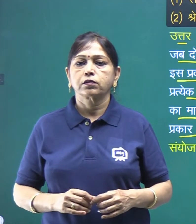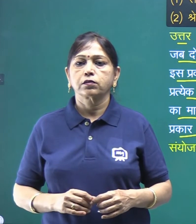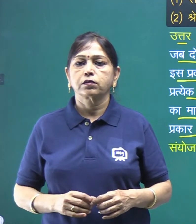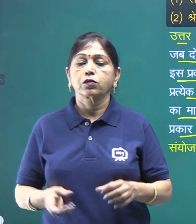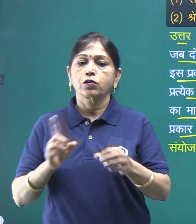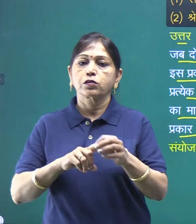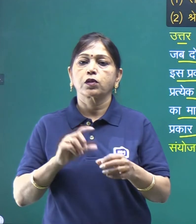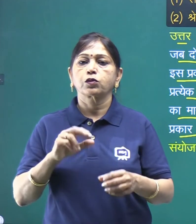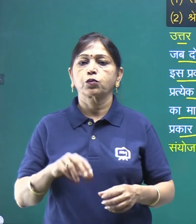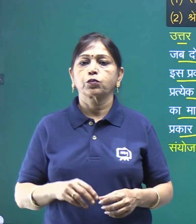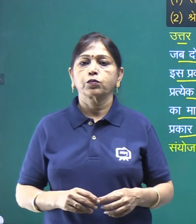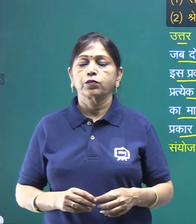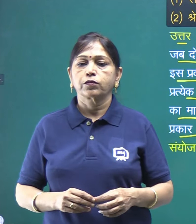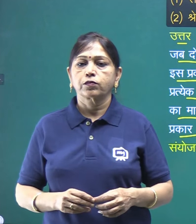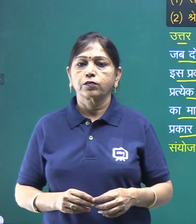संयोजन को